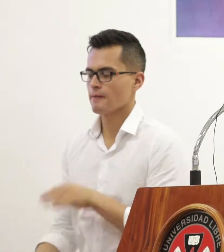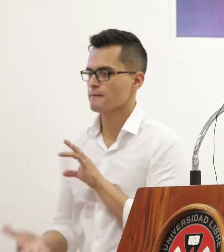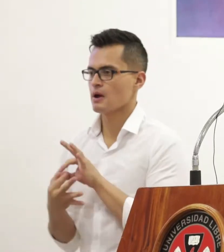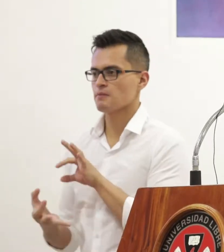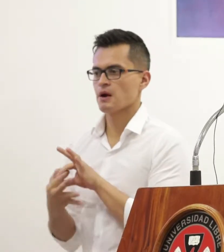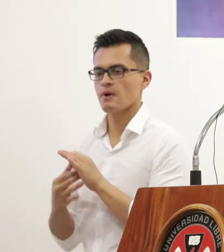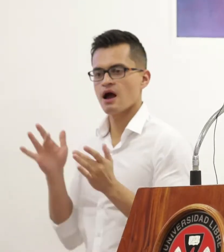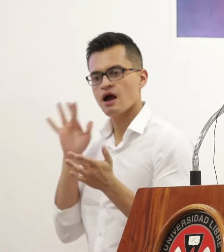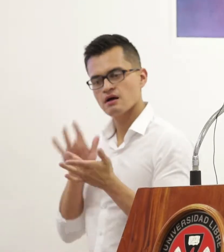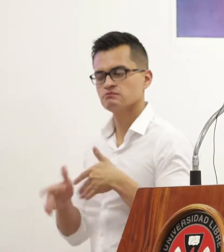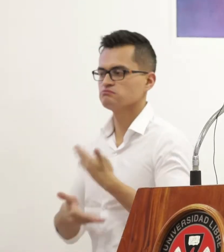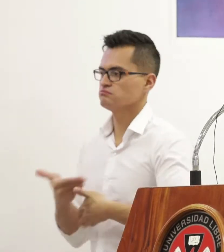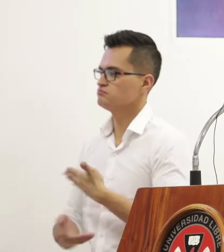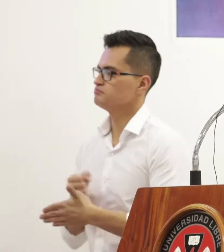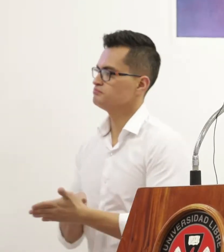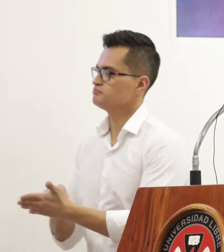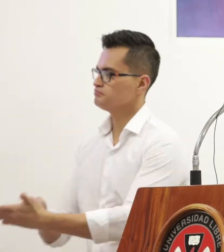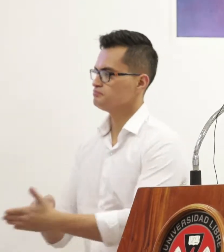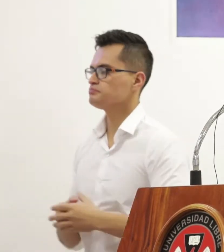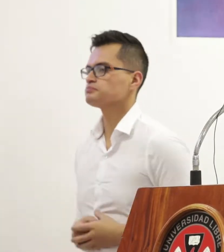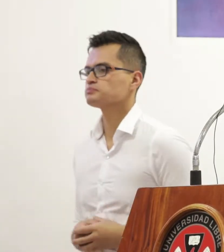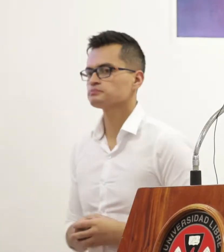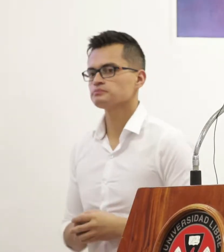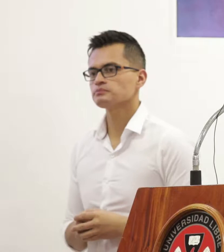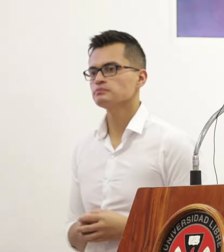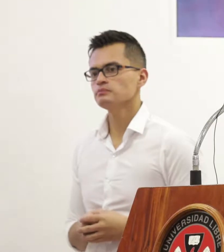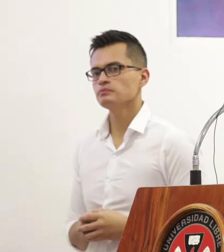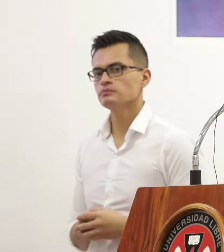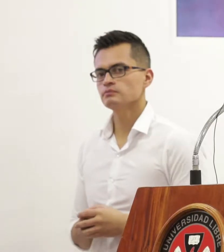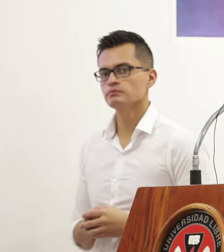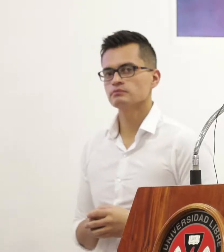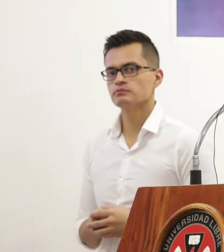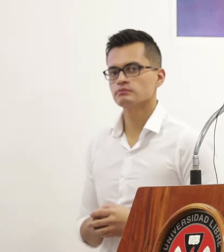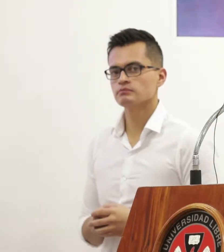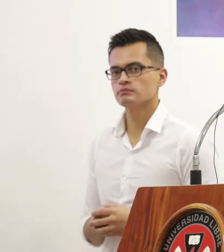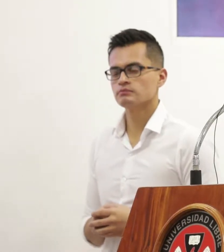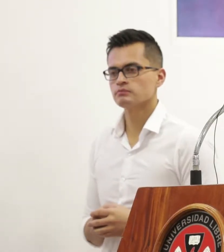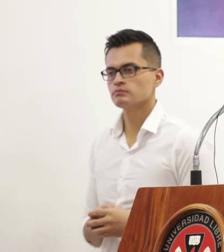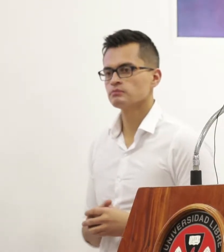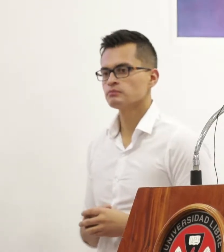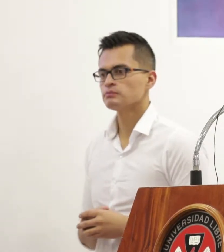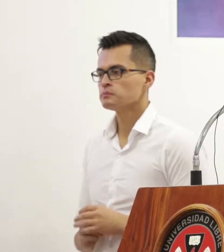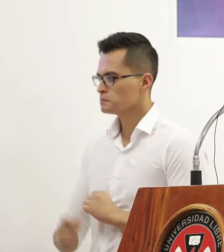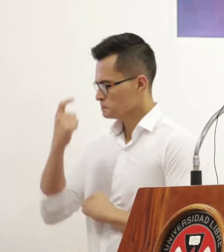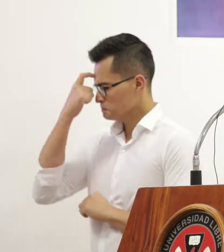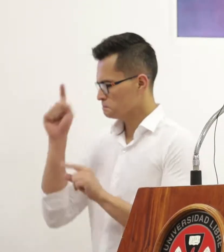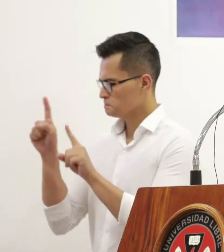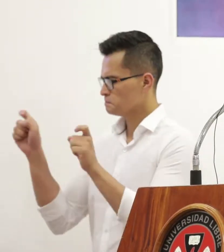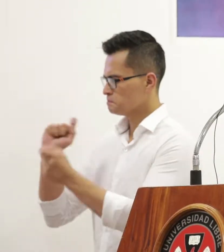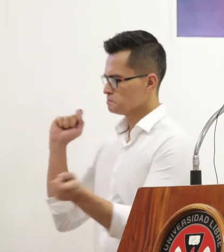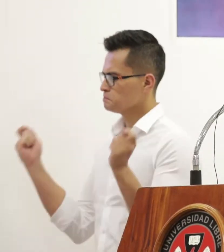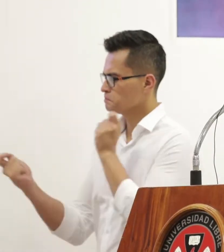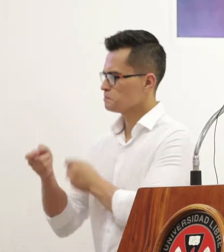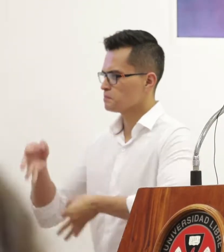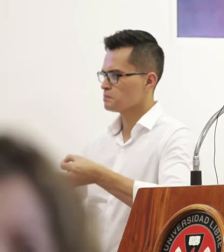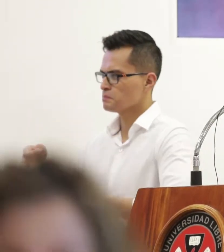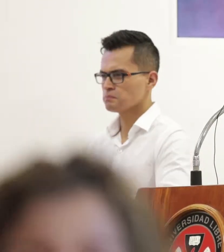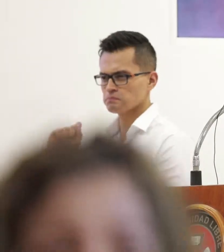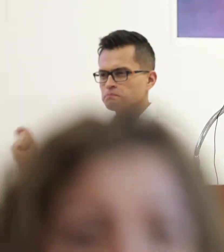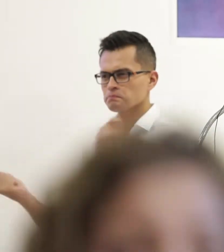que hemos venido dando. Cuando uno habla de reforma de la justicia,